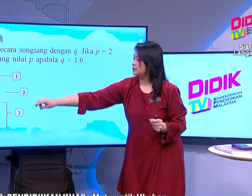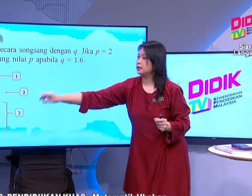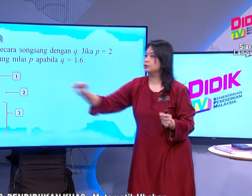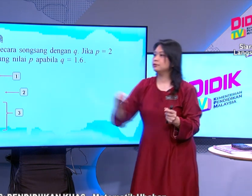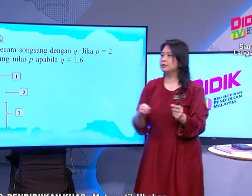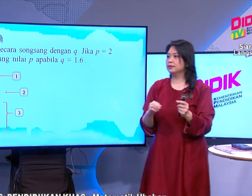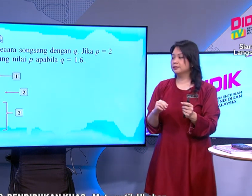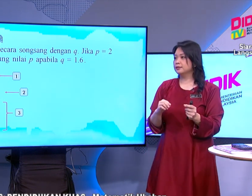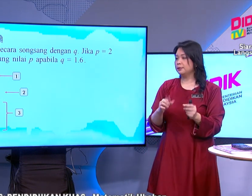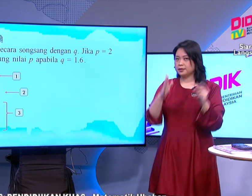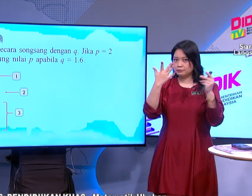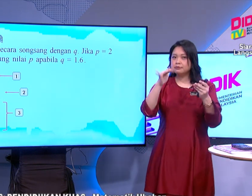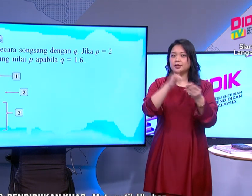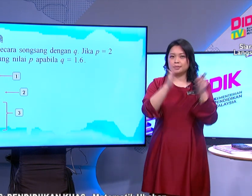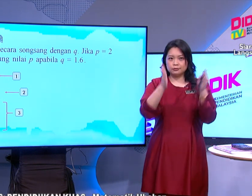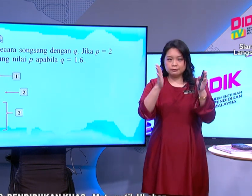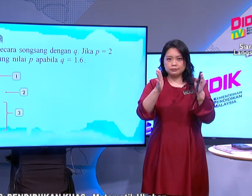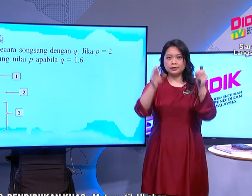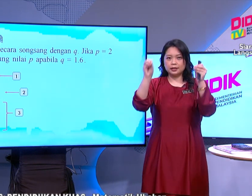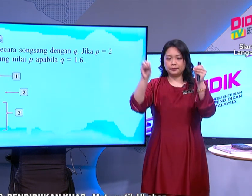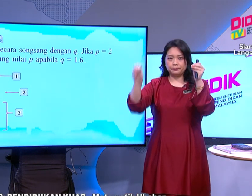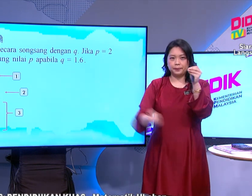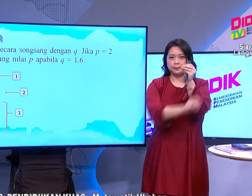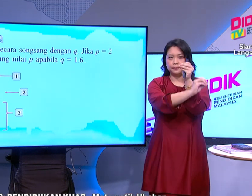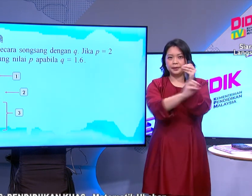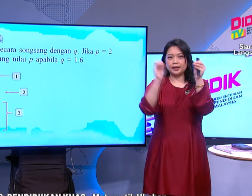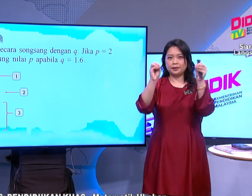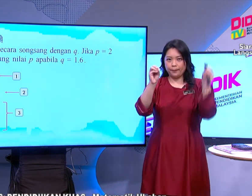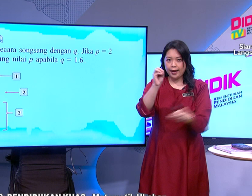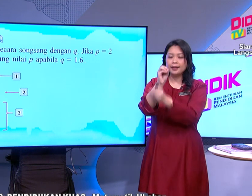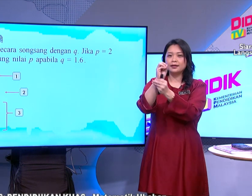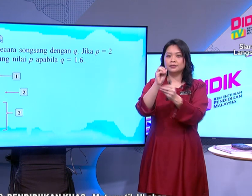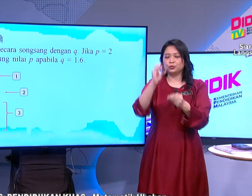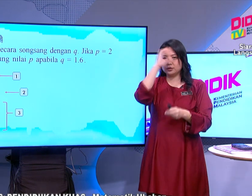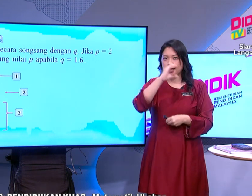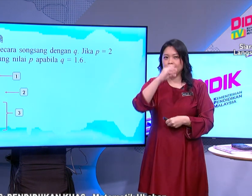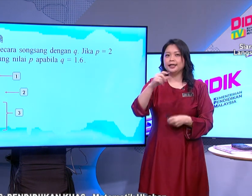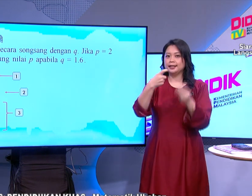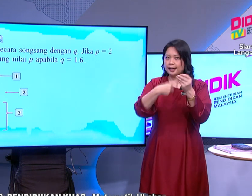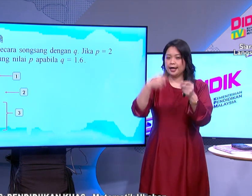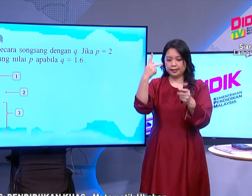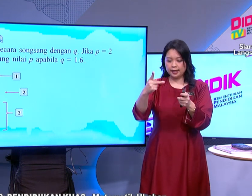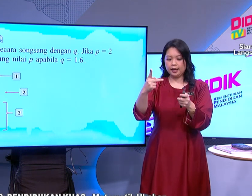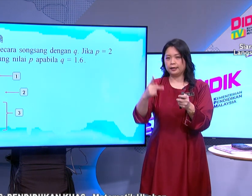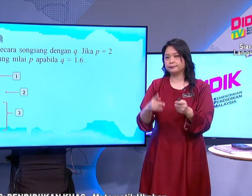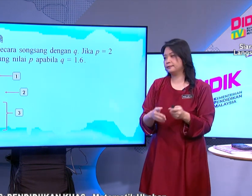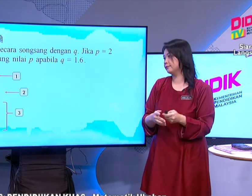politik tersebut pastu kita susun tetindah tempat untuk cari nilai key